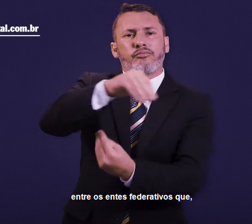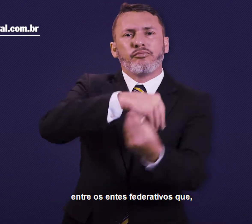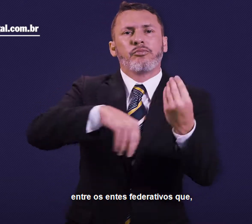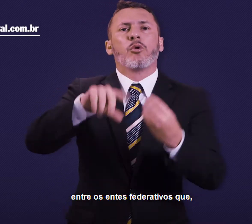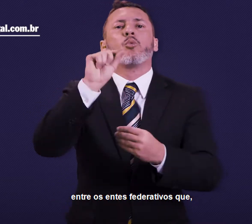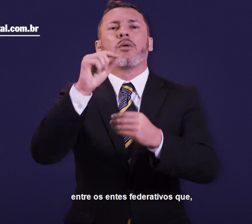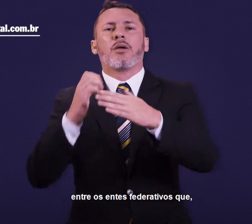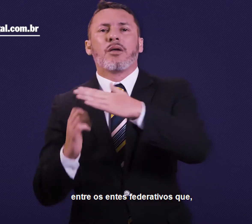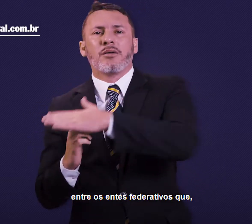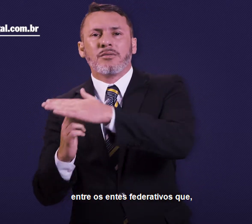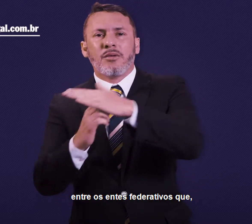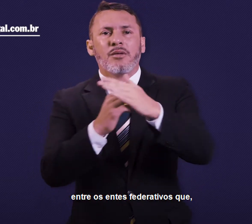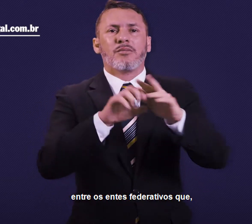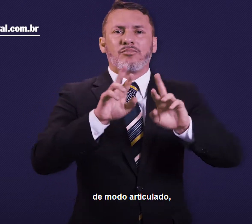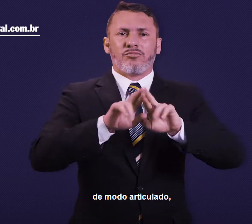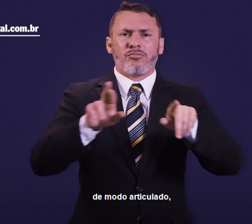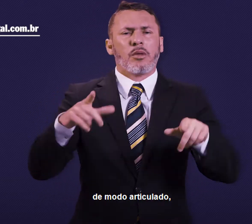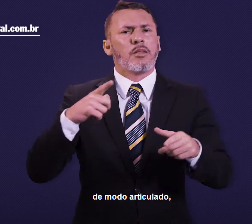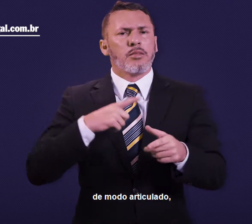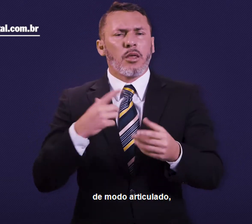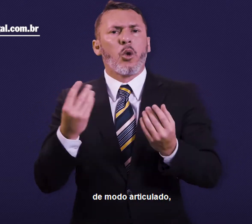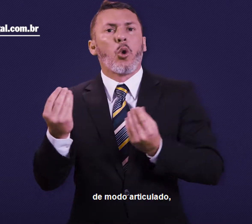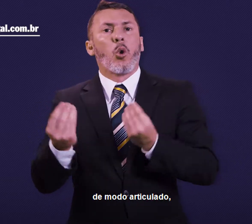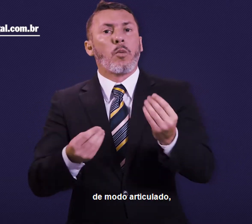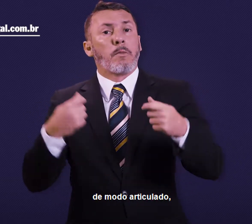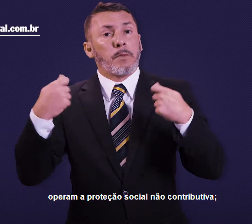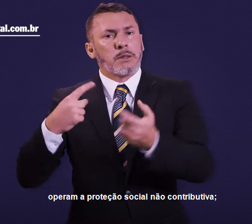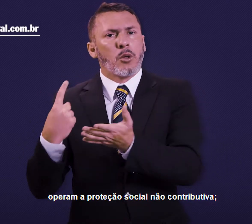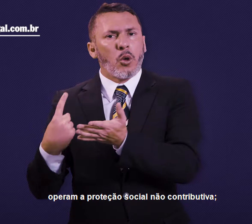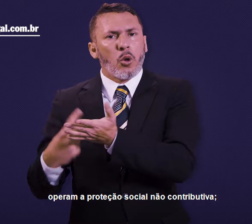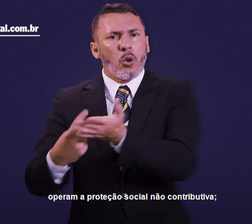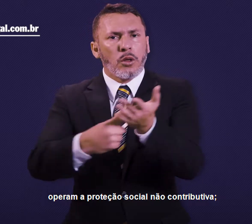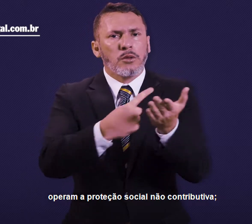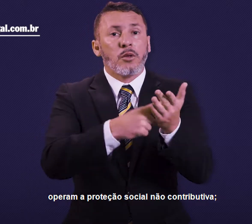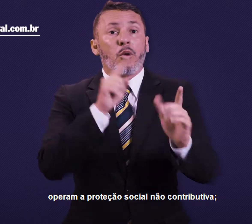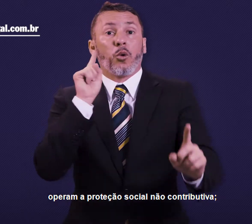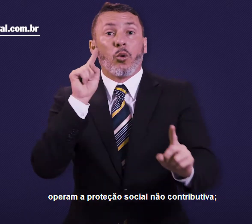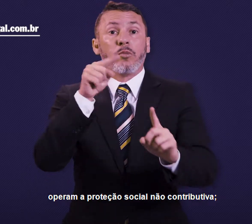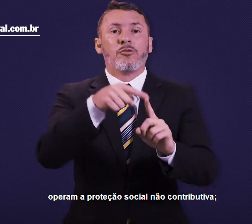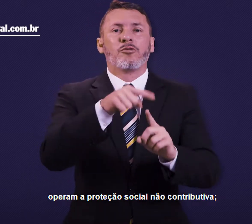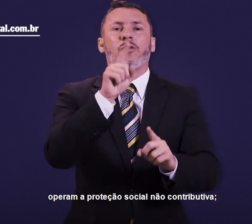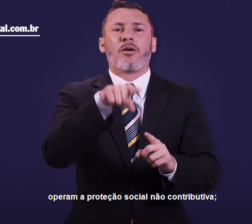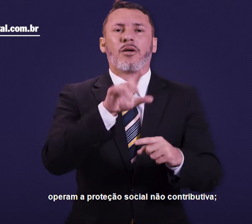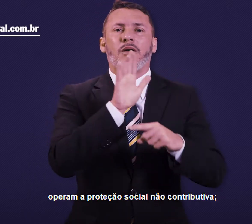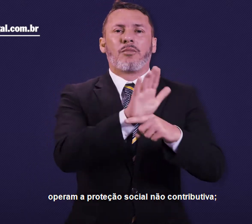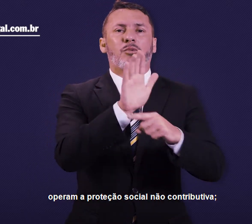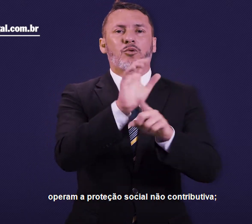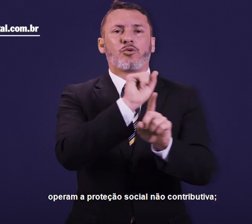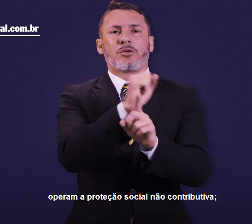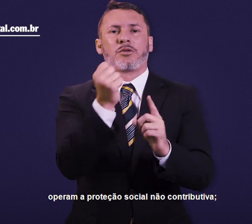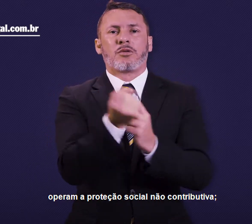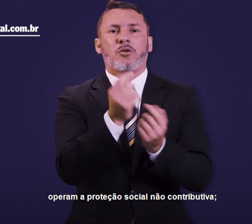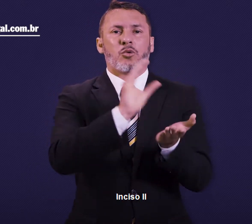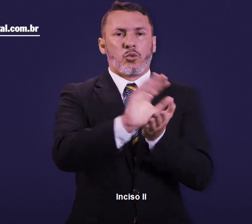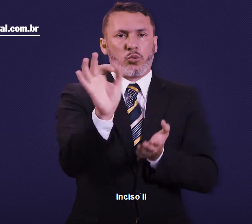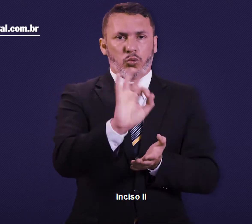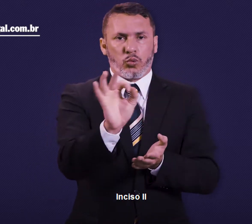entes federativos que, de modo articulado, operam a proteção social não contributiva. Inciso